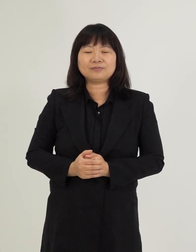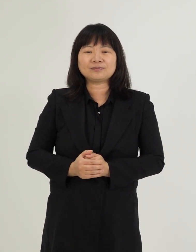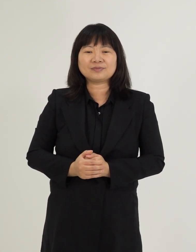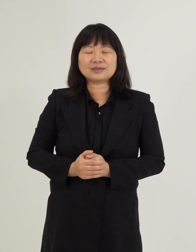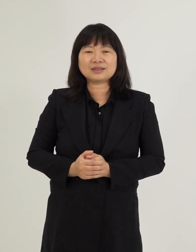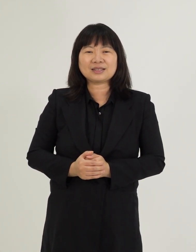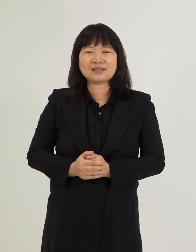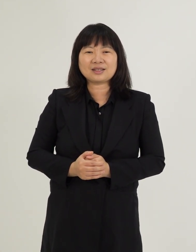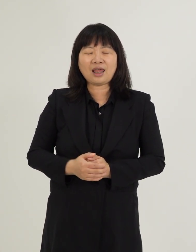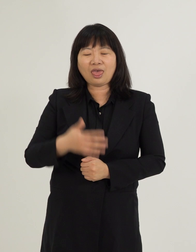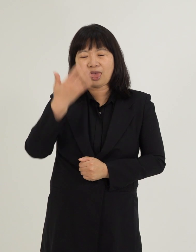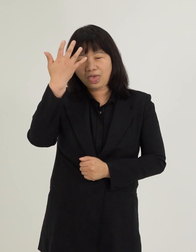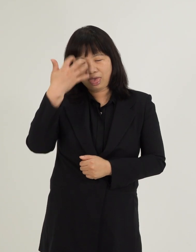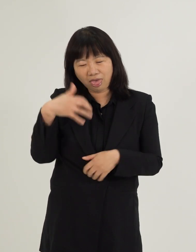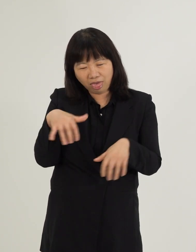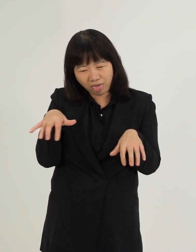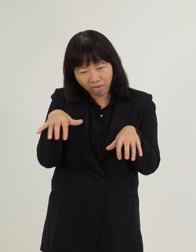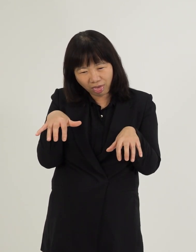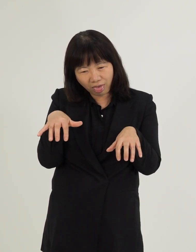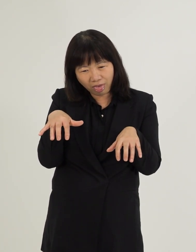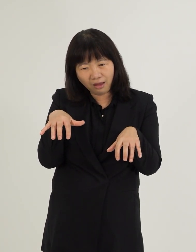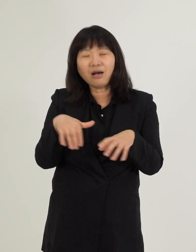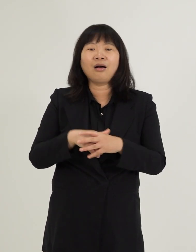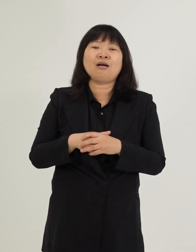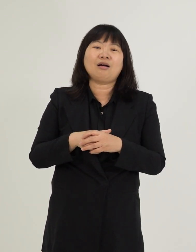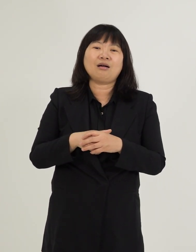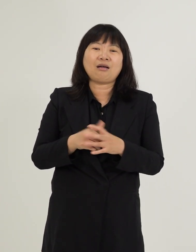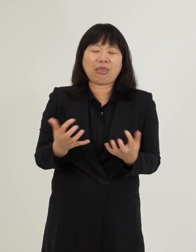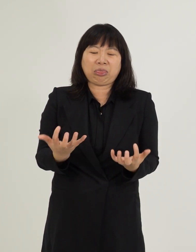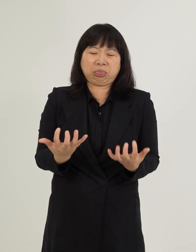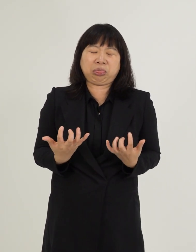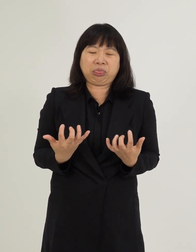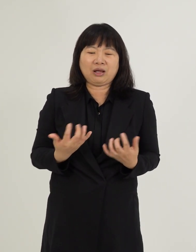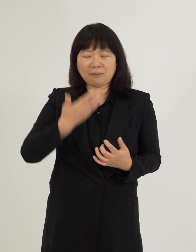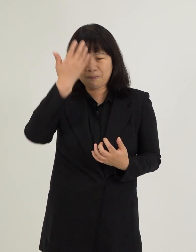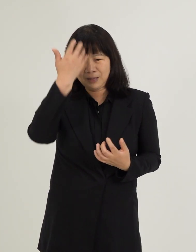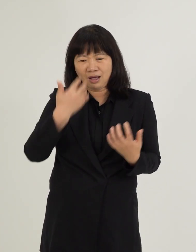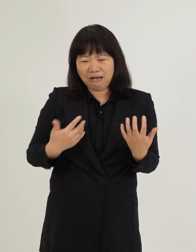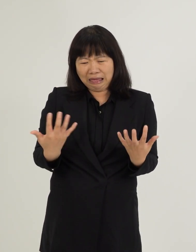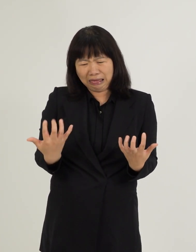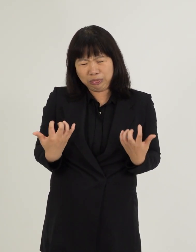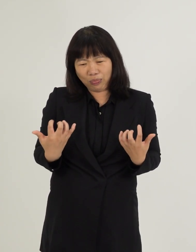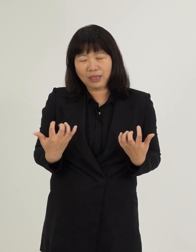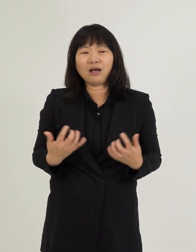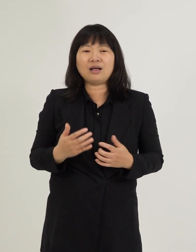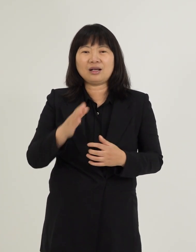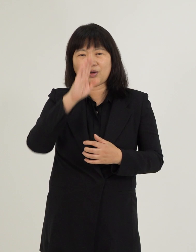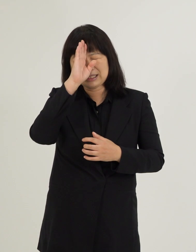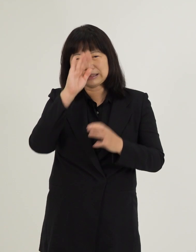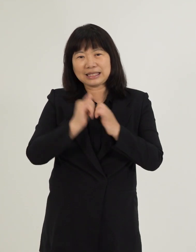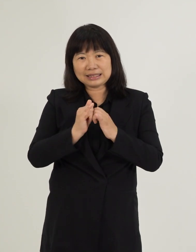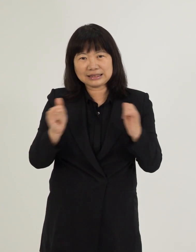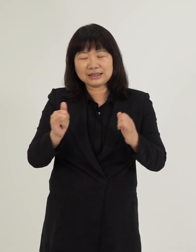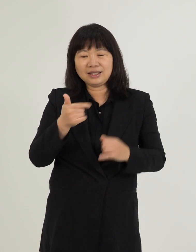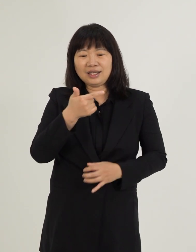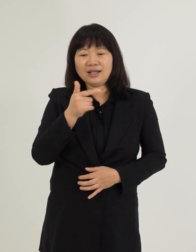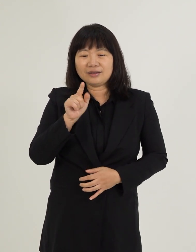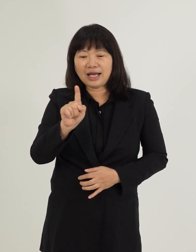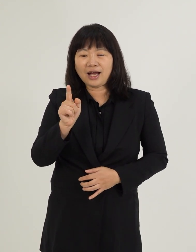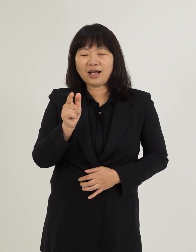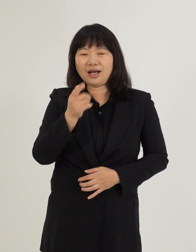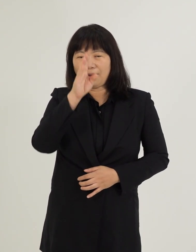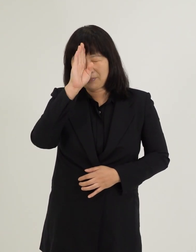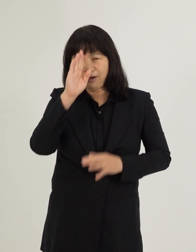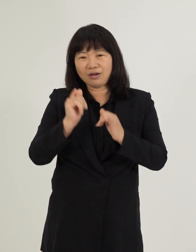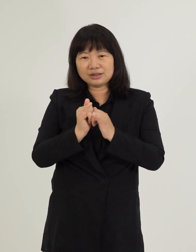나환자들이 격리되어 모여 사는 마을이에요. 그러니까 이 베다니의 삶의